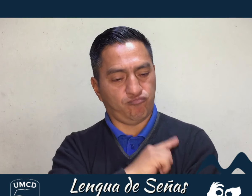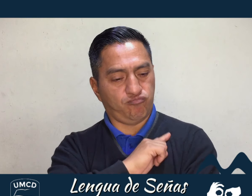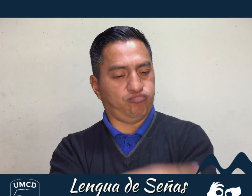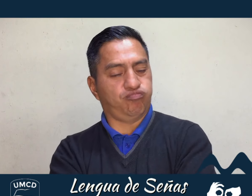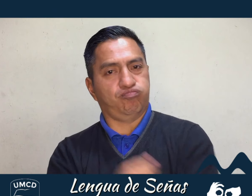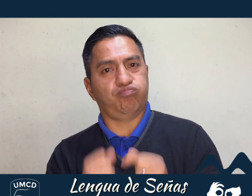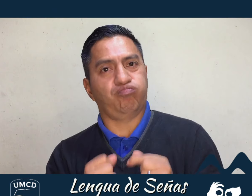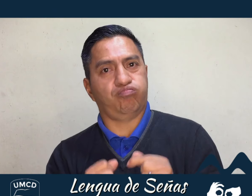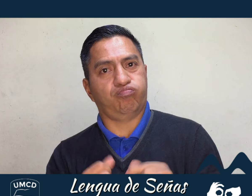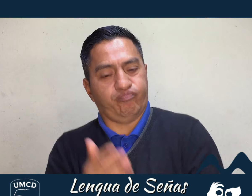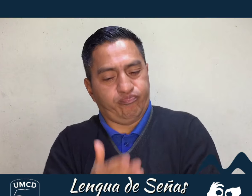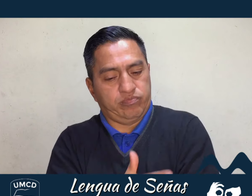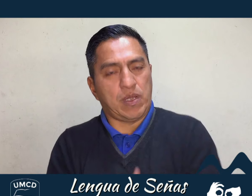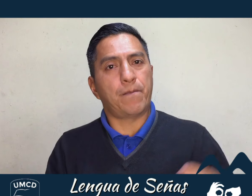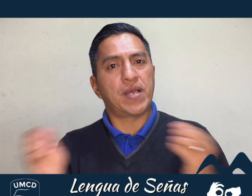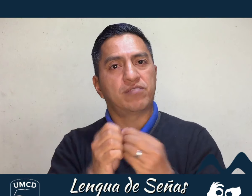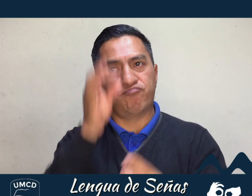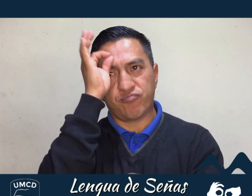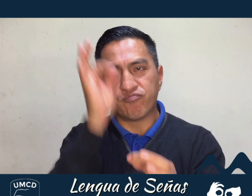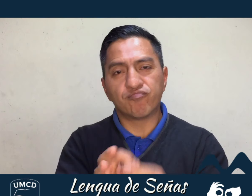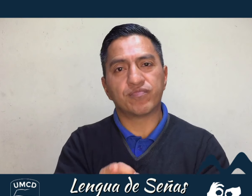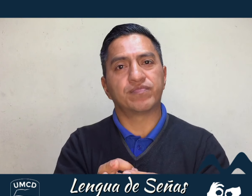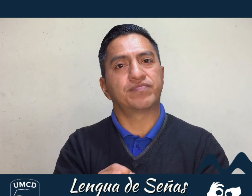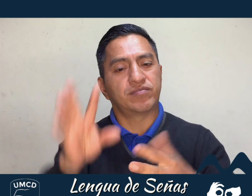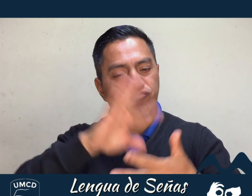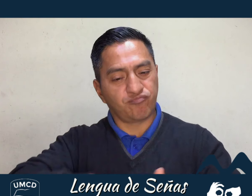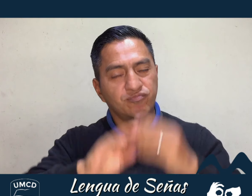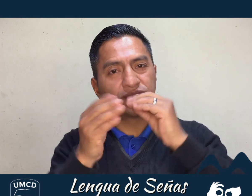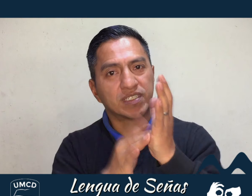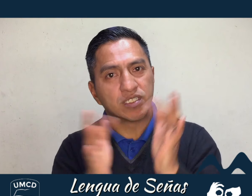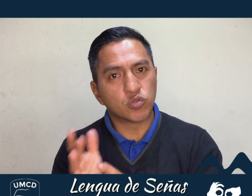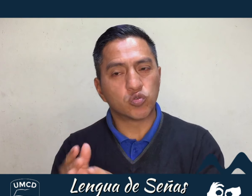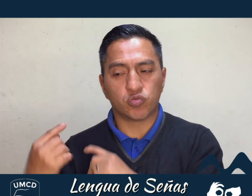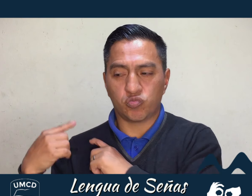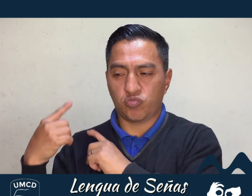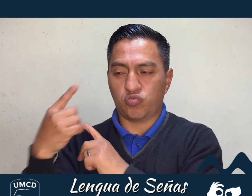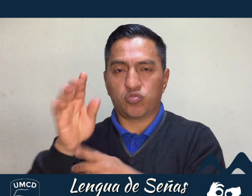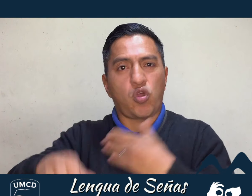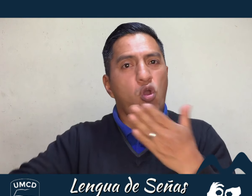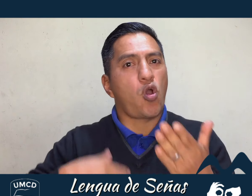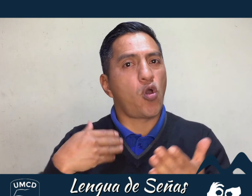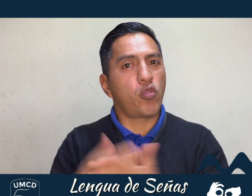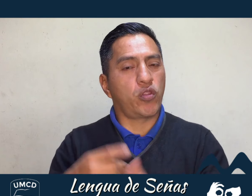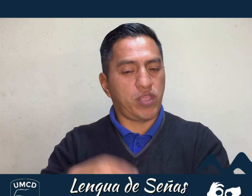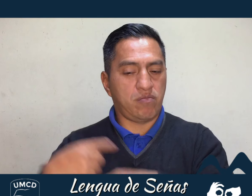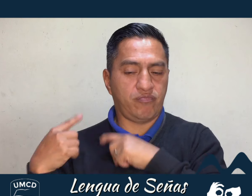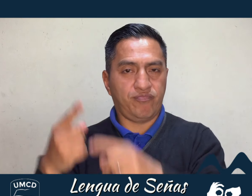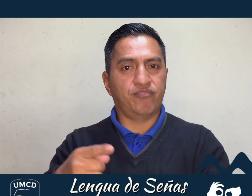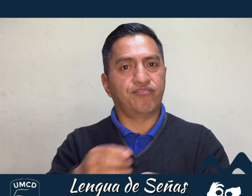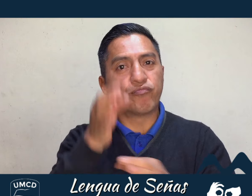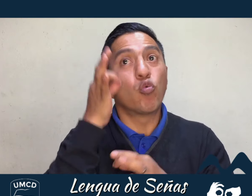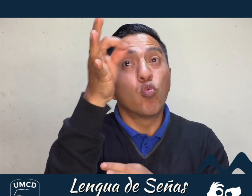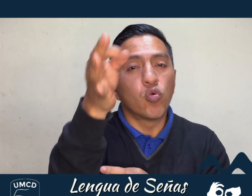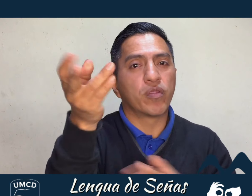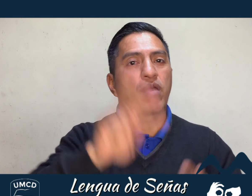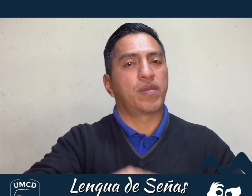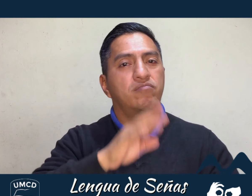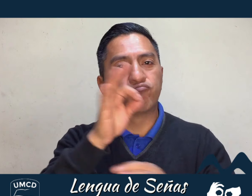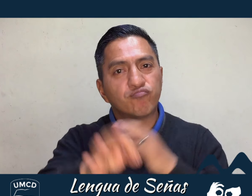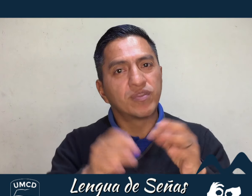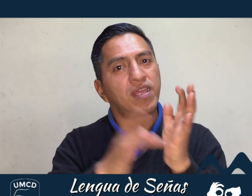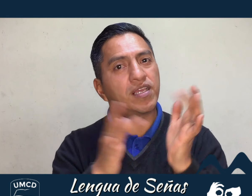que ella nos narra la historia de Jesús desde el principio en el Edén hasta los